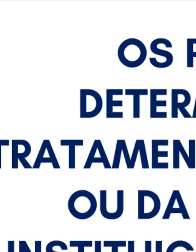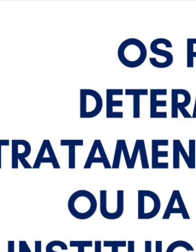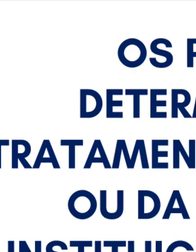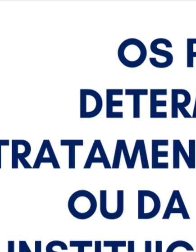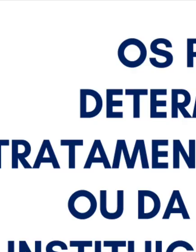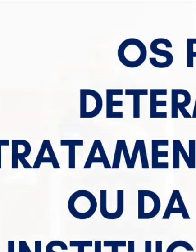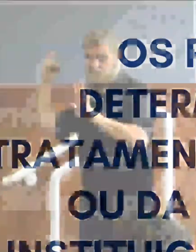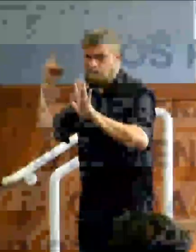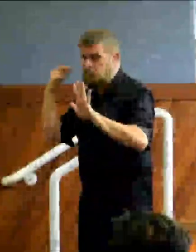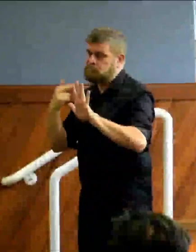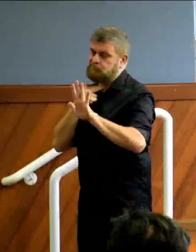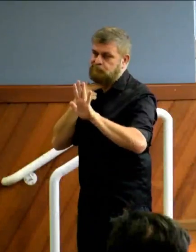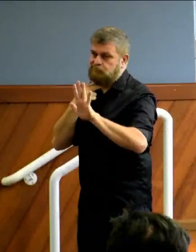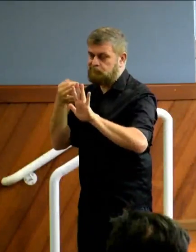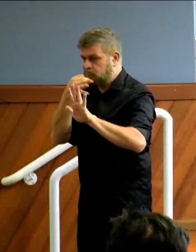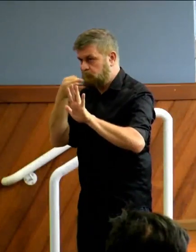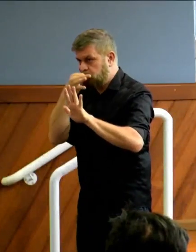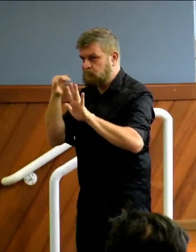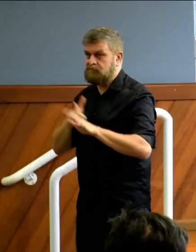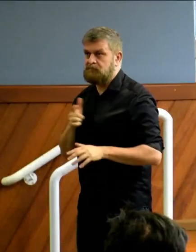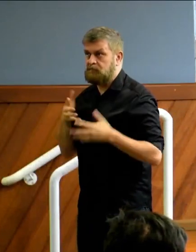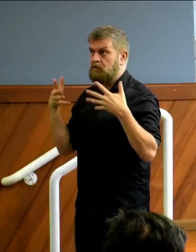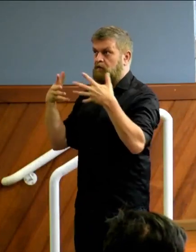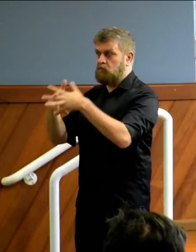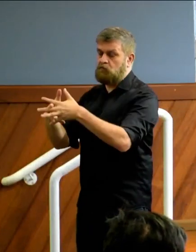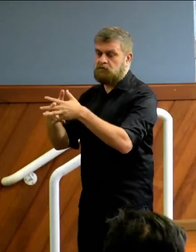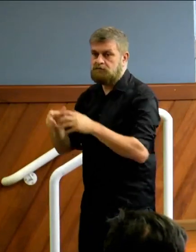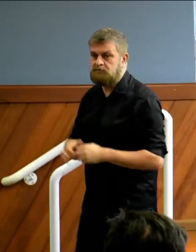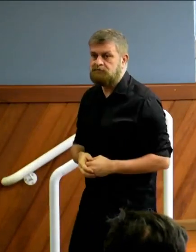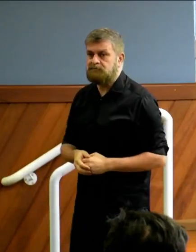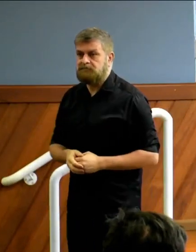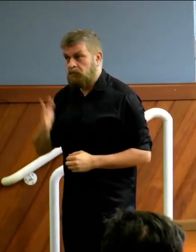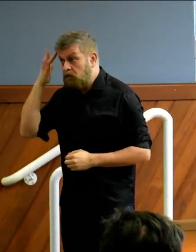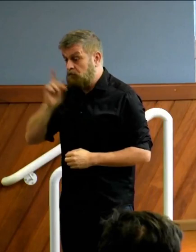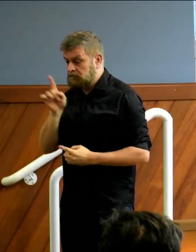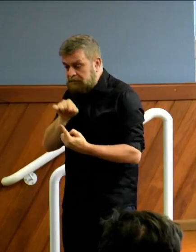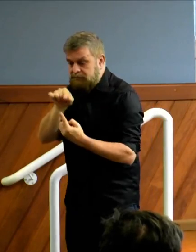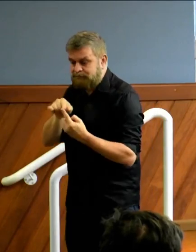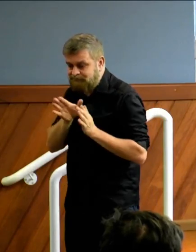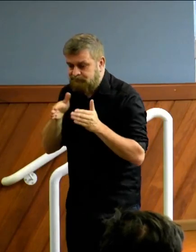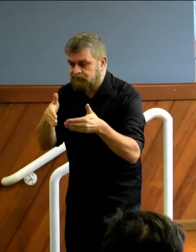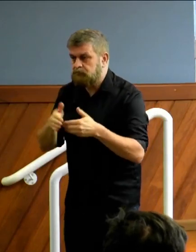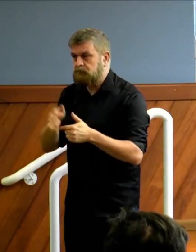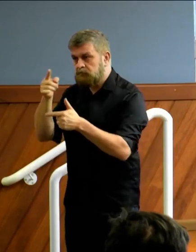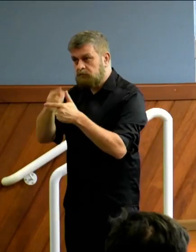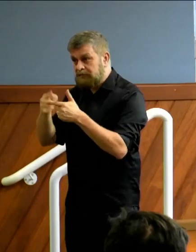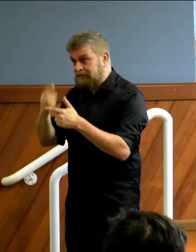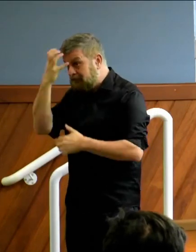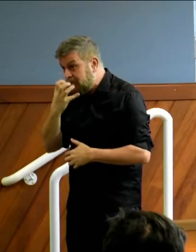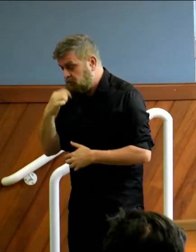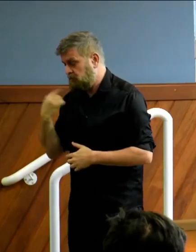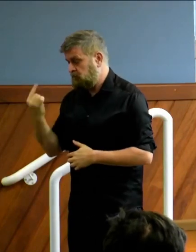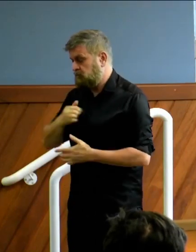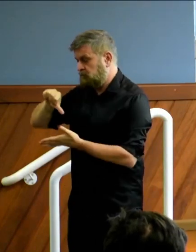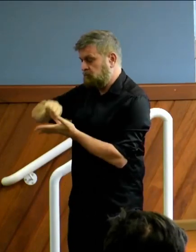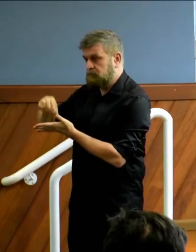porque aí, né, fica mais ainda, né? É um buraco sem fundo. E, gente, isso é um problema muito grande, o CMU passou por